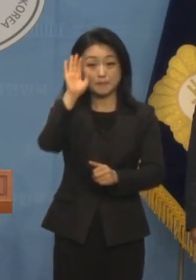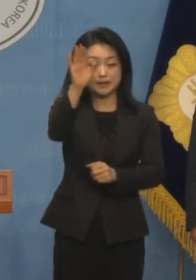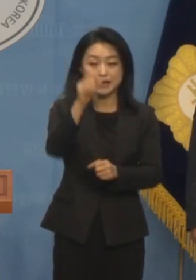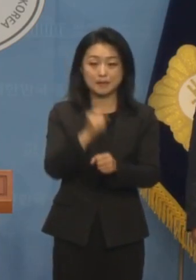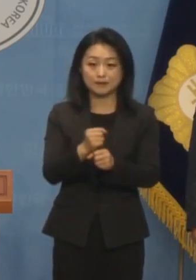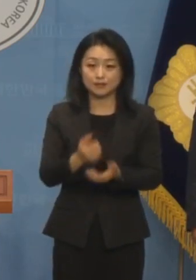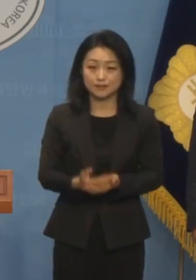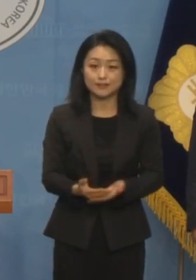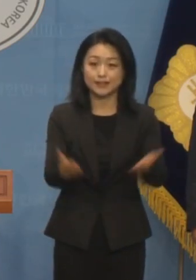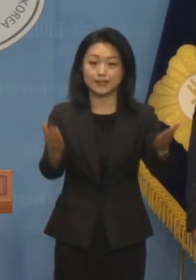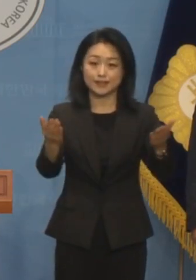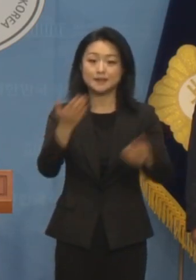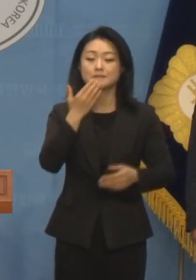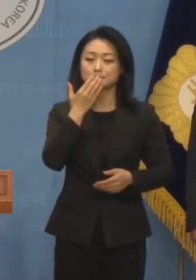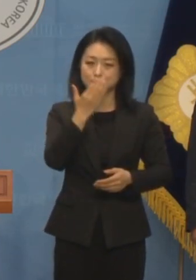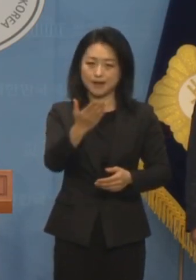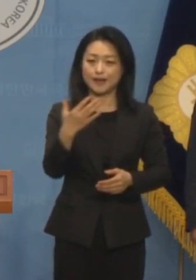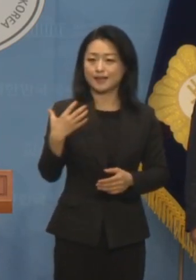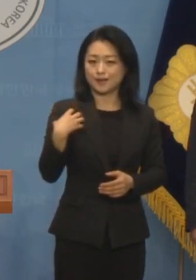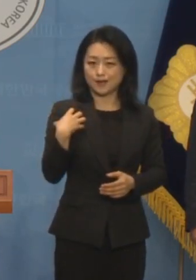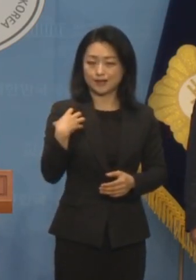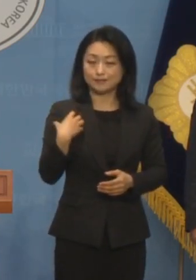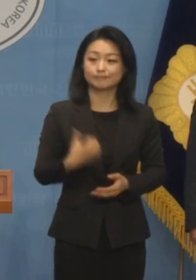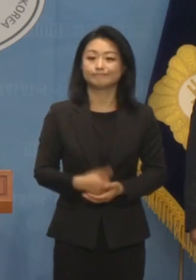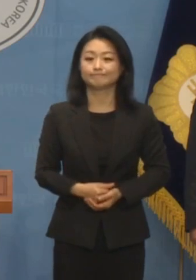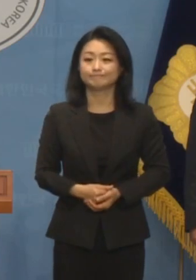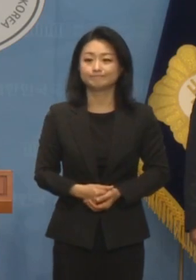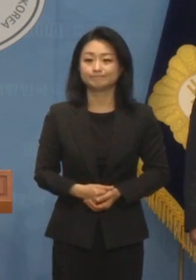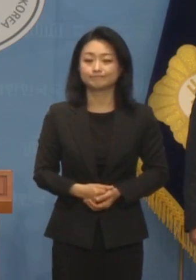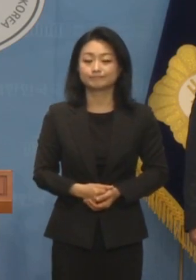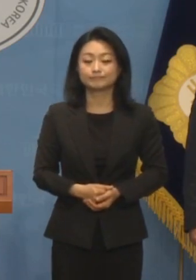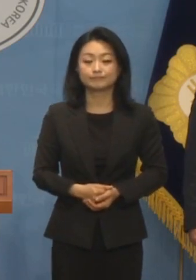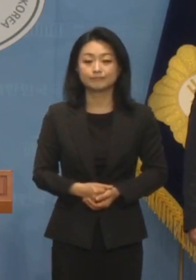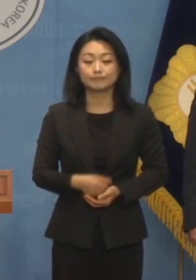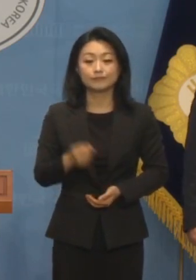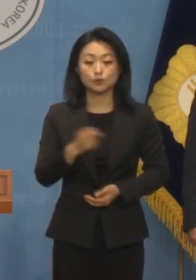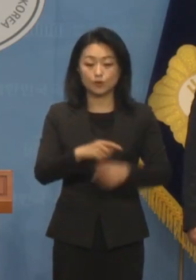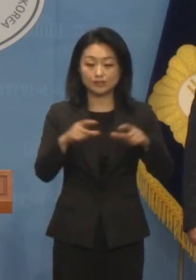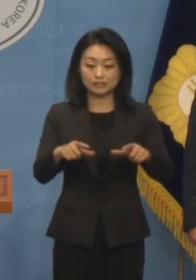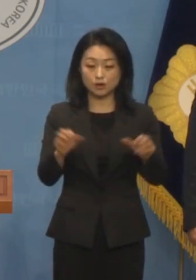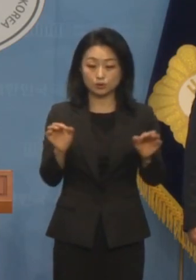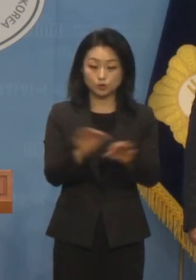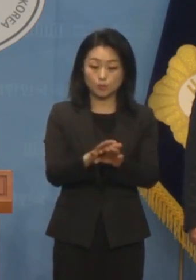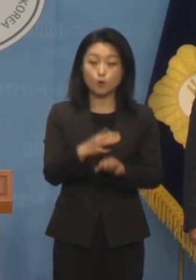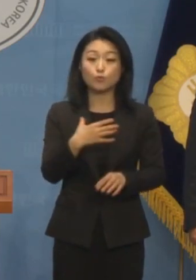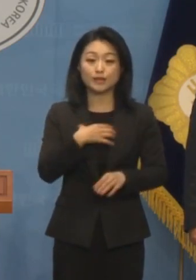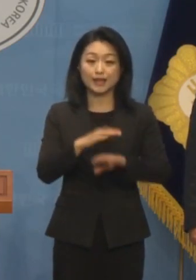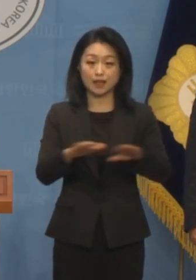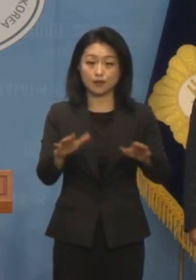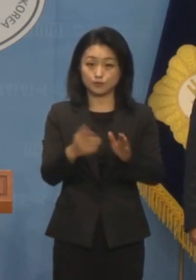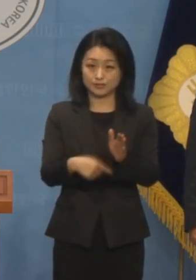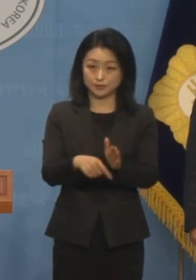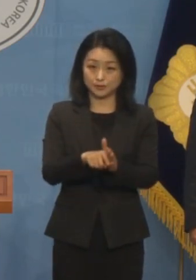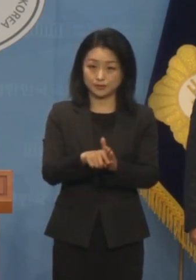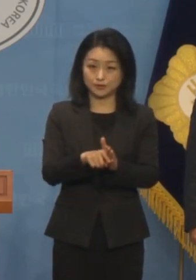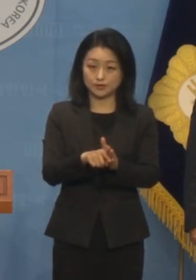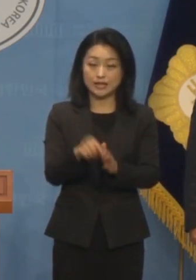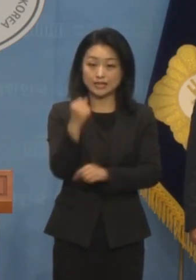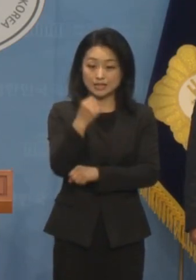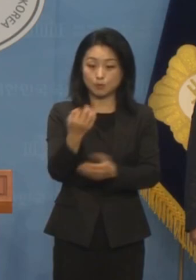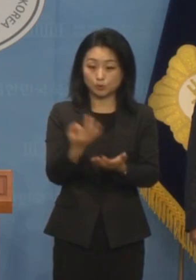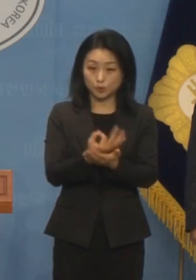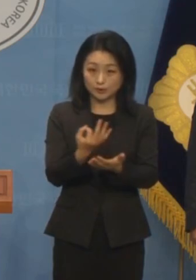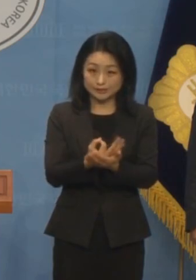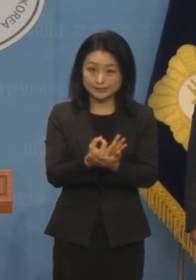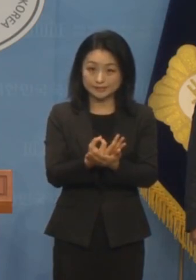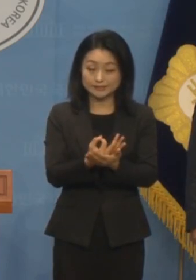만드는 데에 분명한 역할을 해내겠습니다. 무엇보다 지역소멸 위기 해결을 위해 기본소득